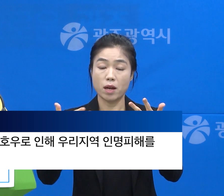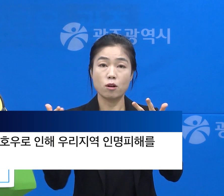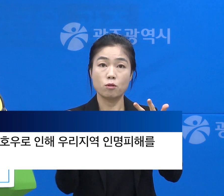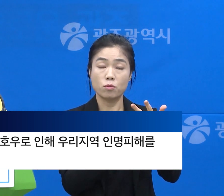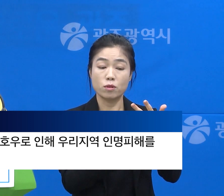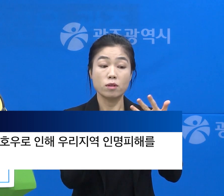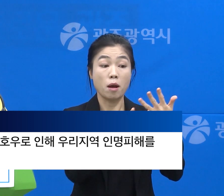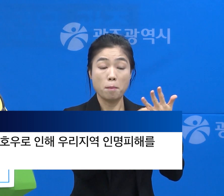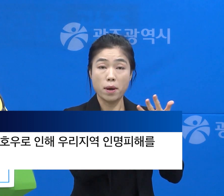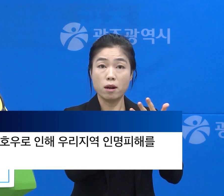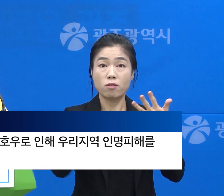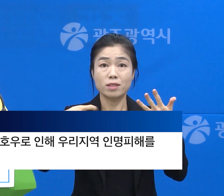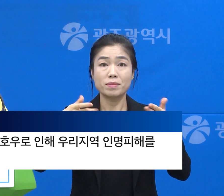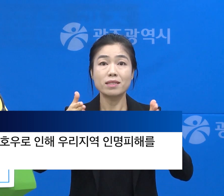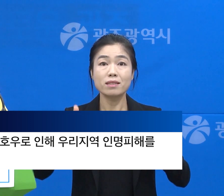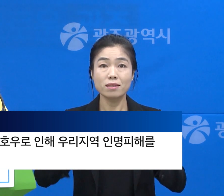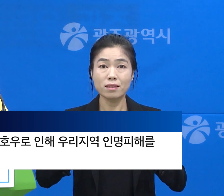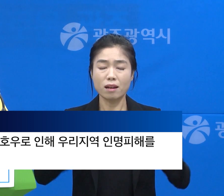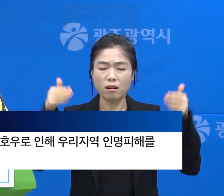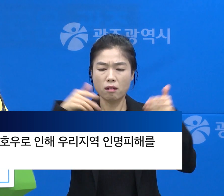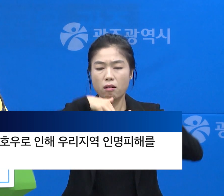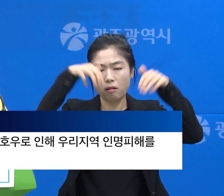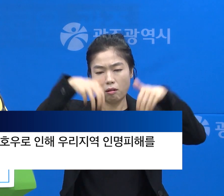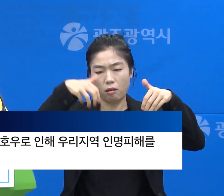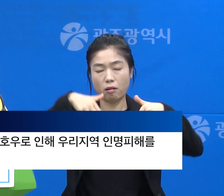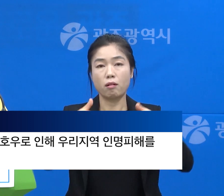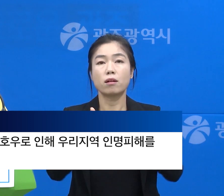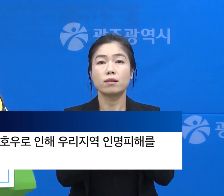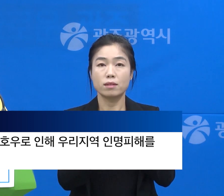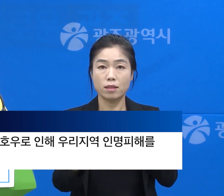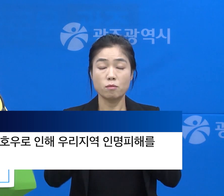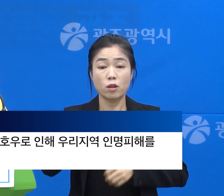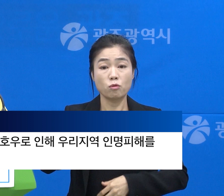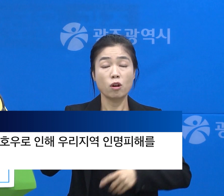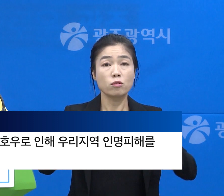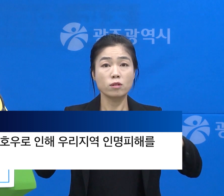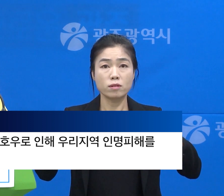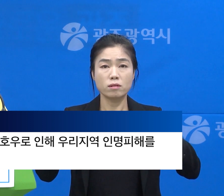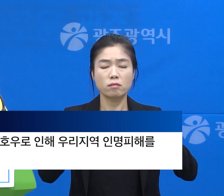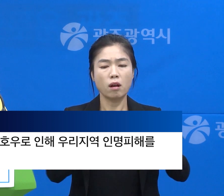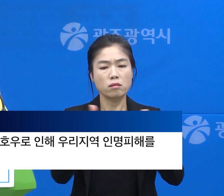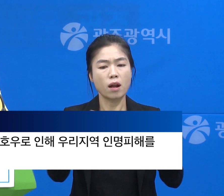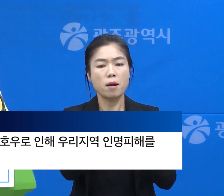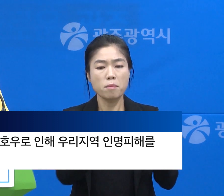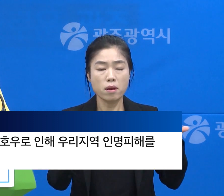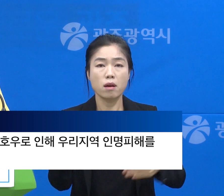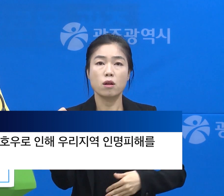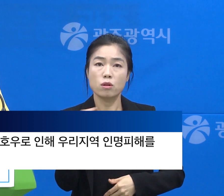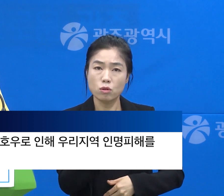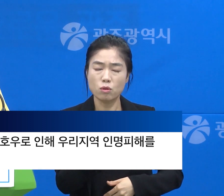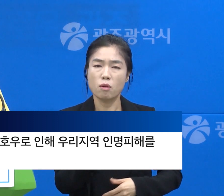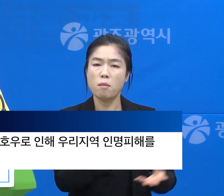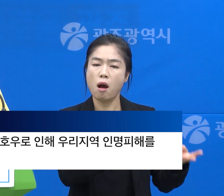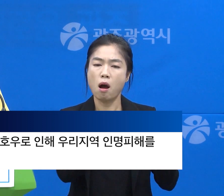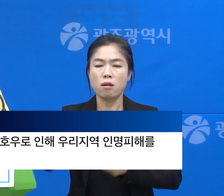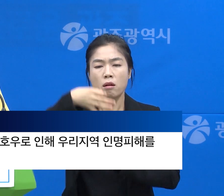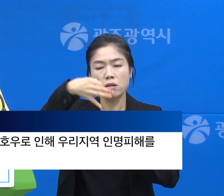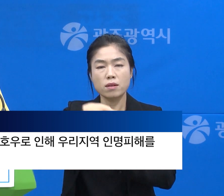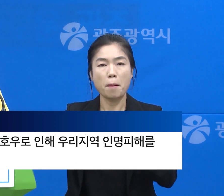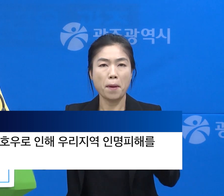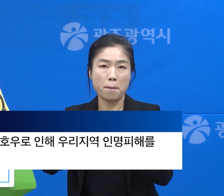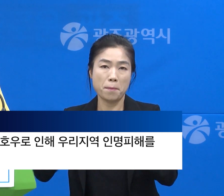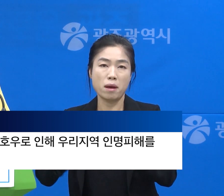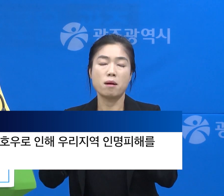28일부터 8월 11일 사이에 집중호우로 인해 우리 지역에 인명피해를 비롯해 많은 재산